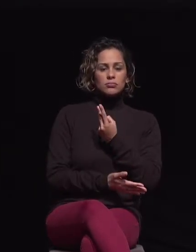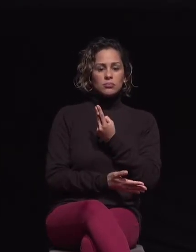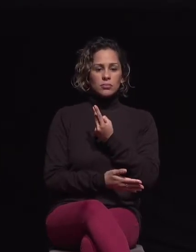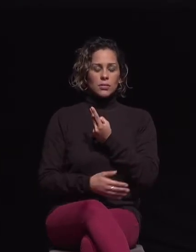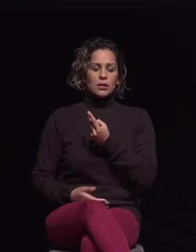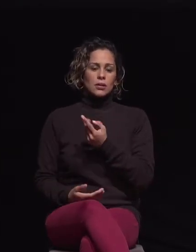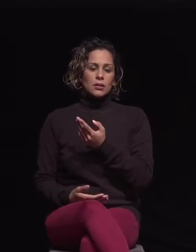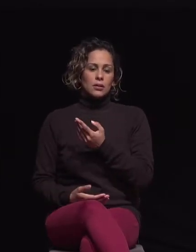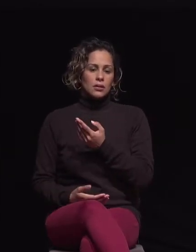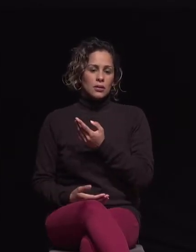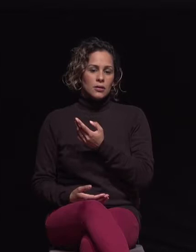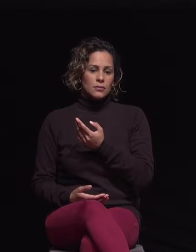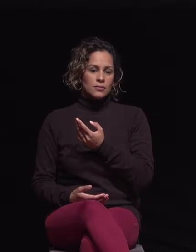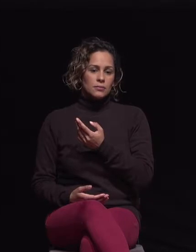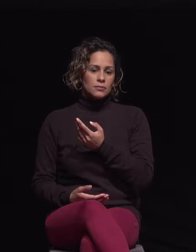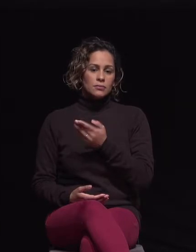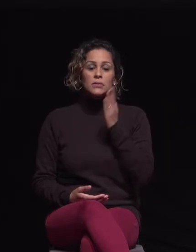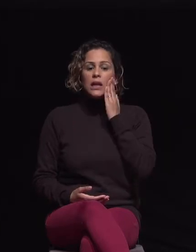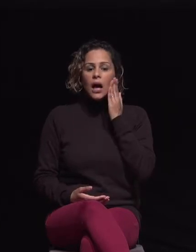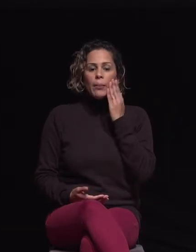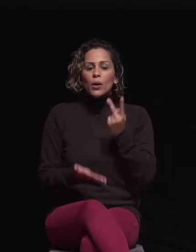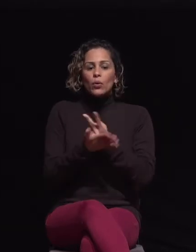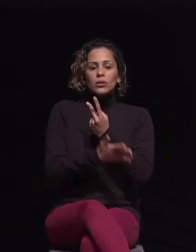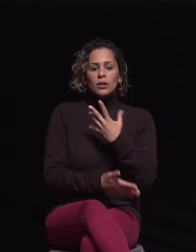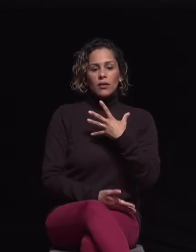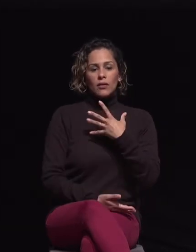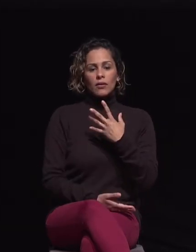conhecimento sobre eles.